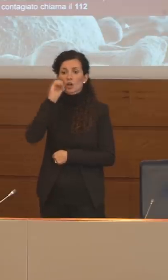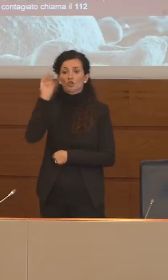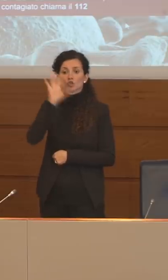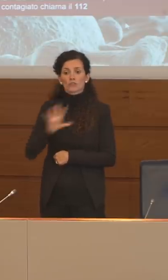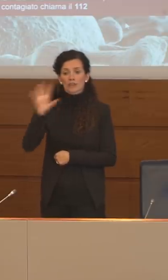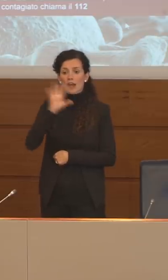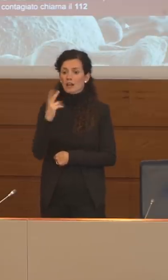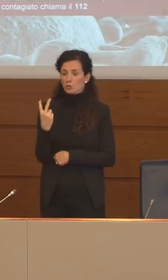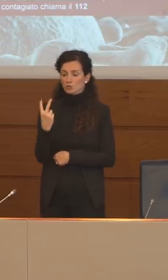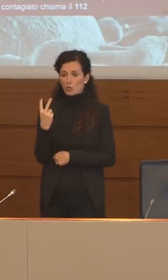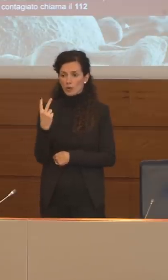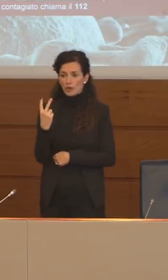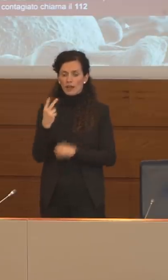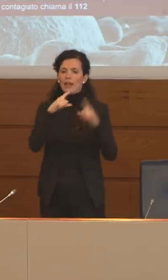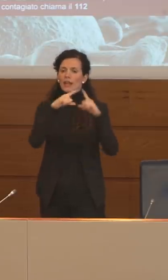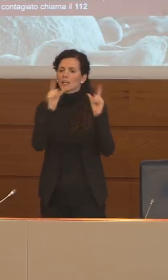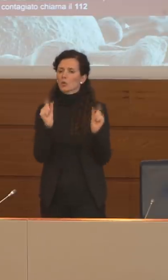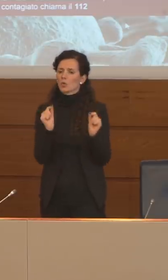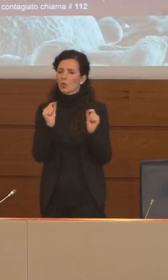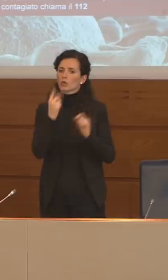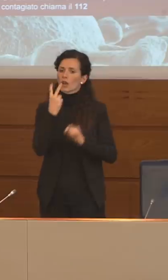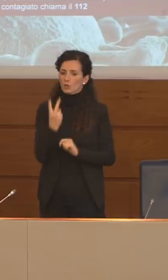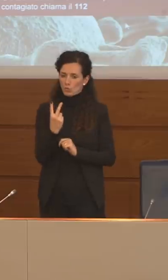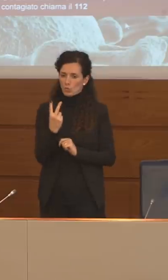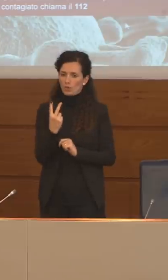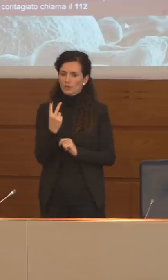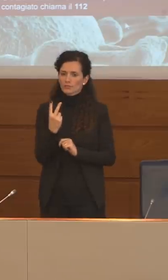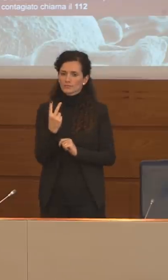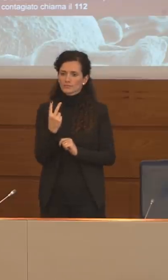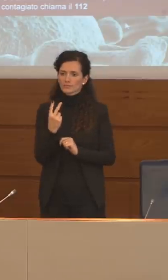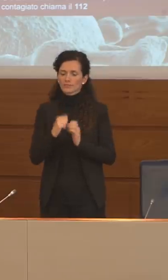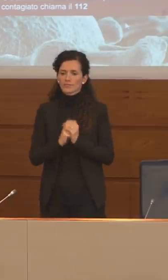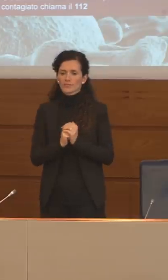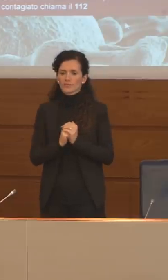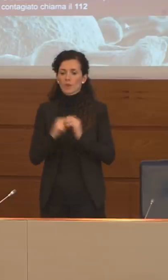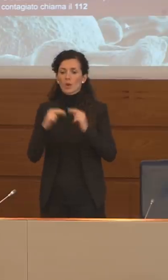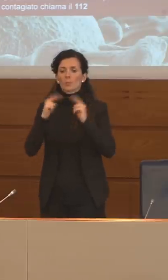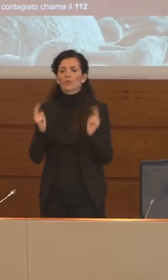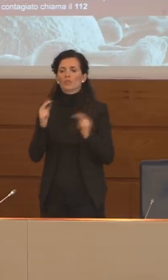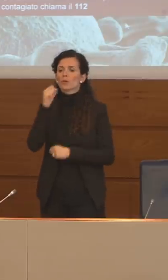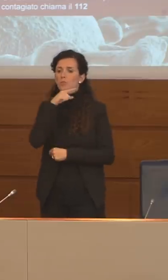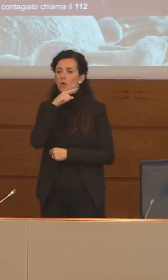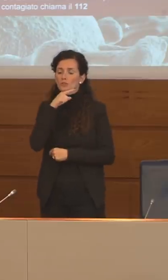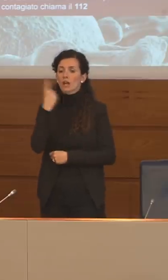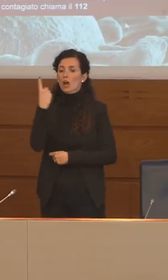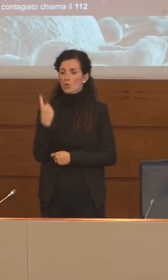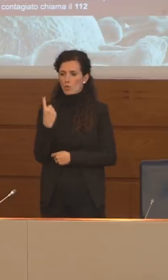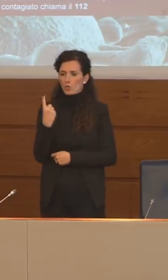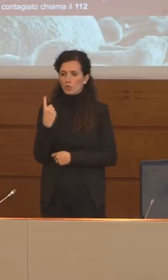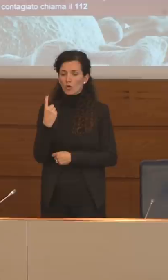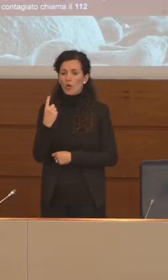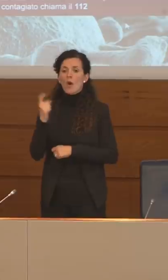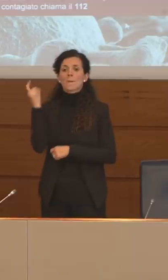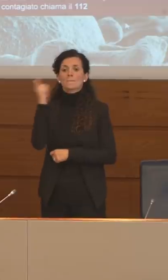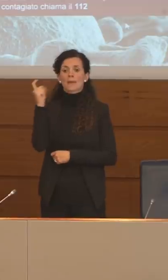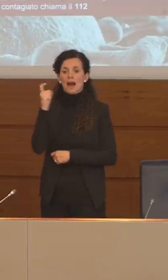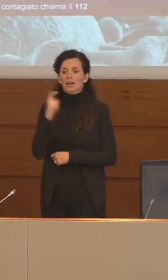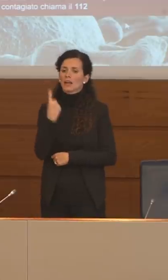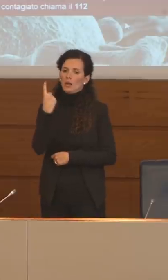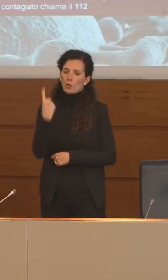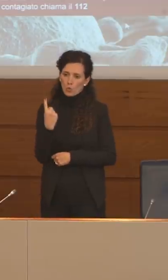2 la liguria 2 la provincia di bolzano 1 e le marche